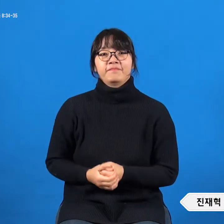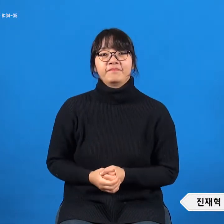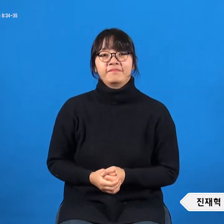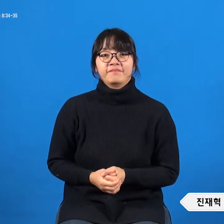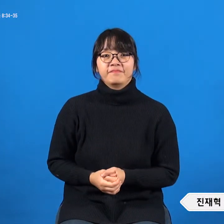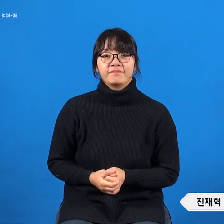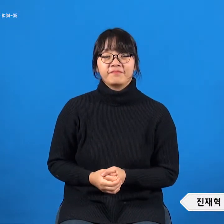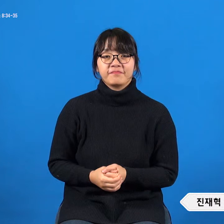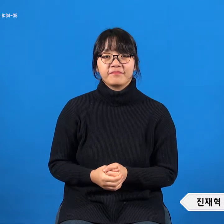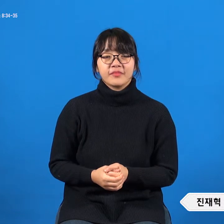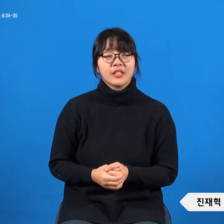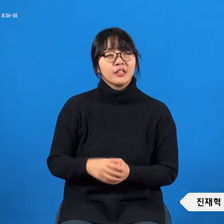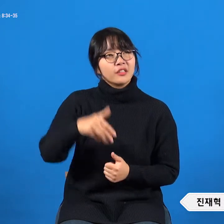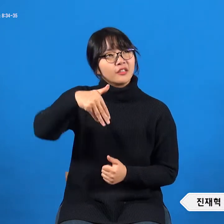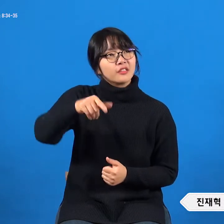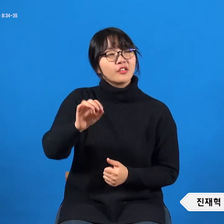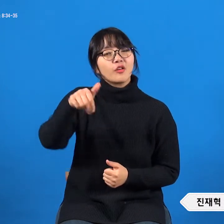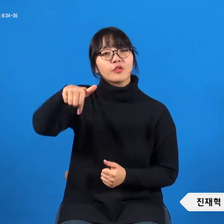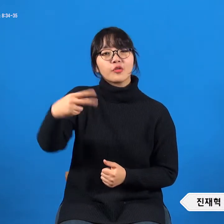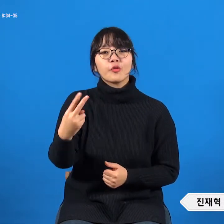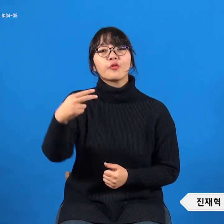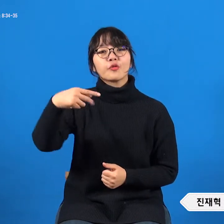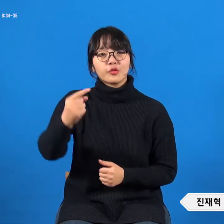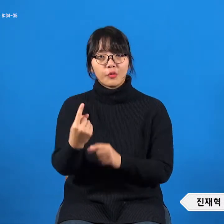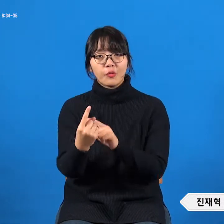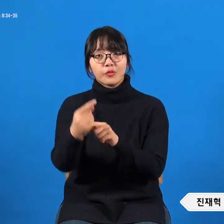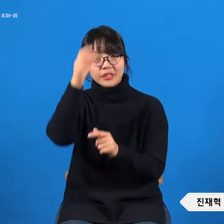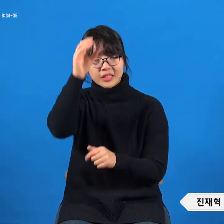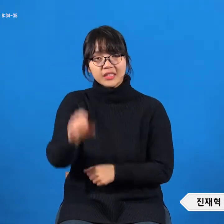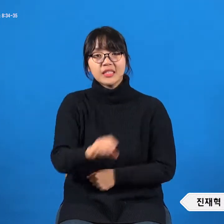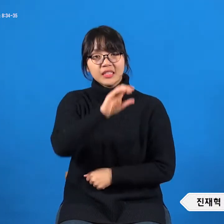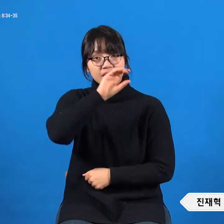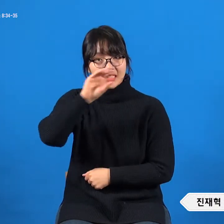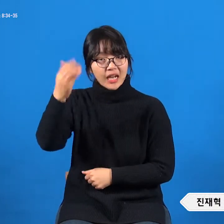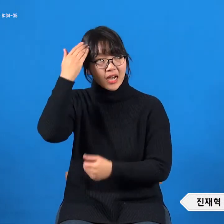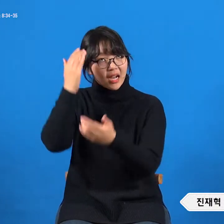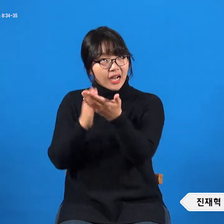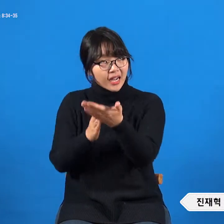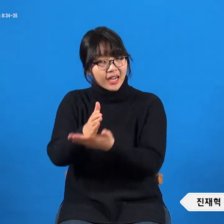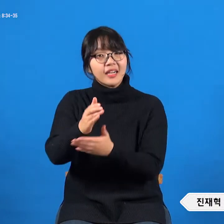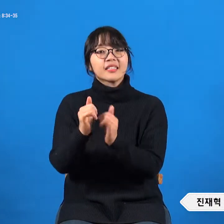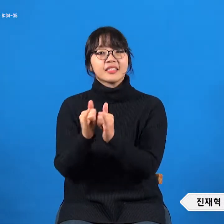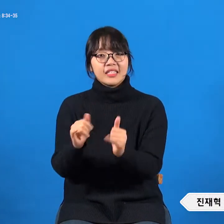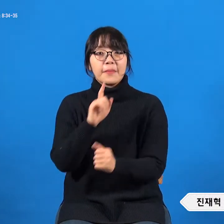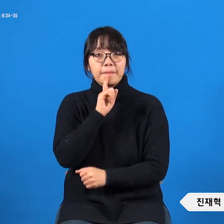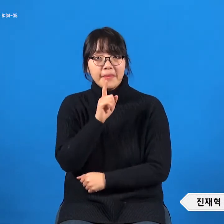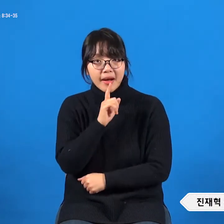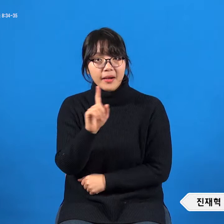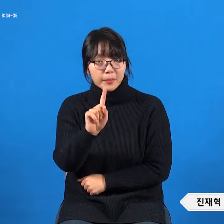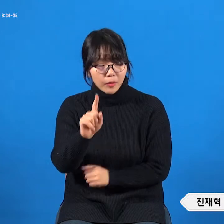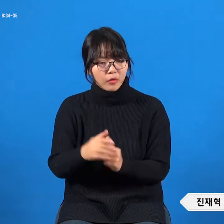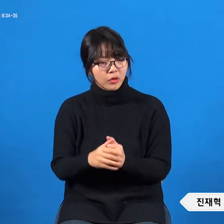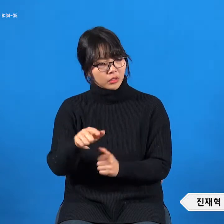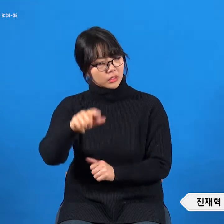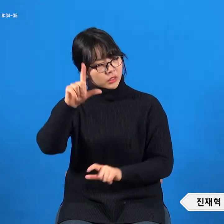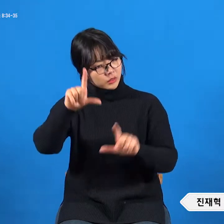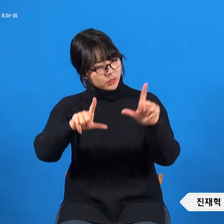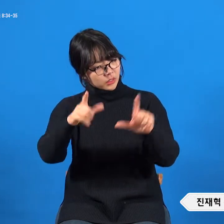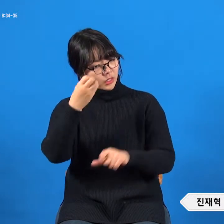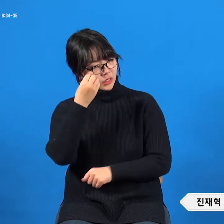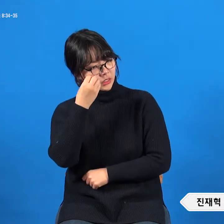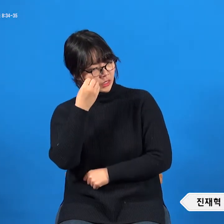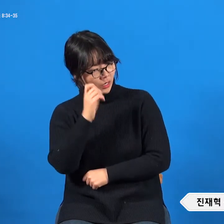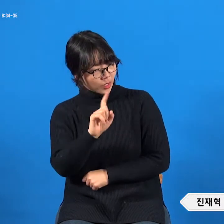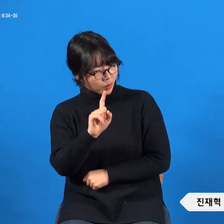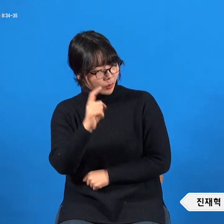있습니다. 청교도 신학의 황태자라고 불리는 존 오웬이라는 신학자는 이 모습을